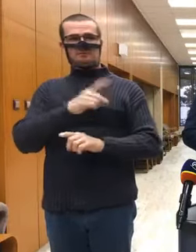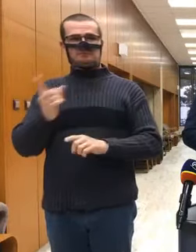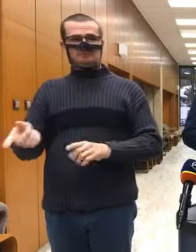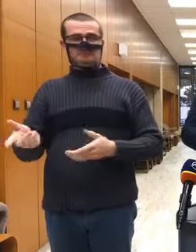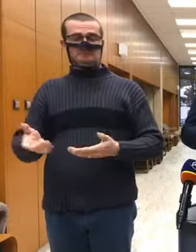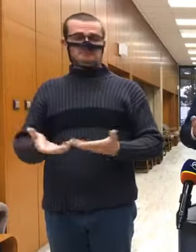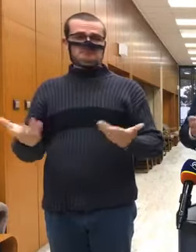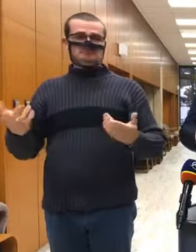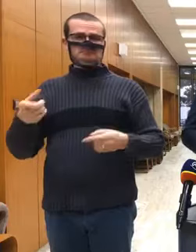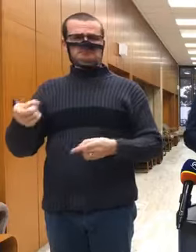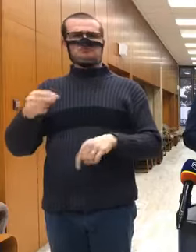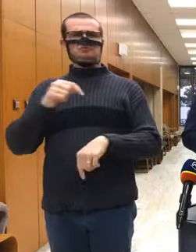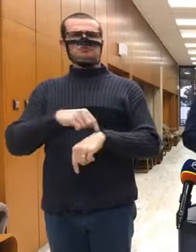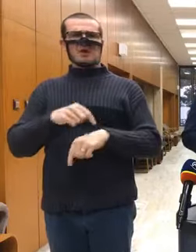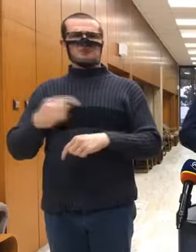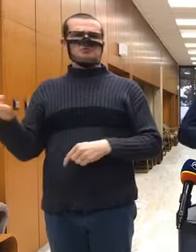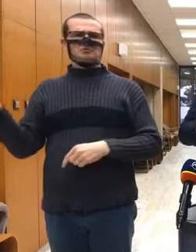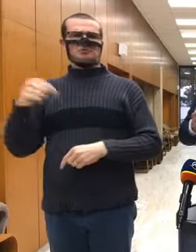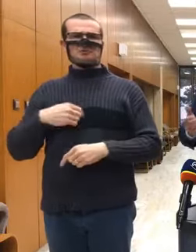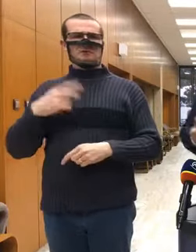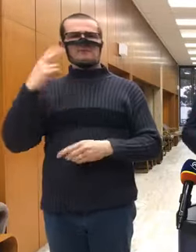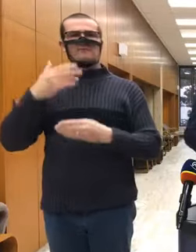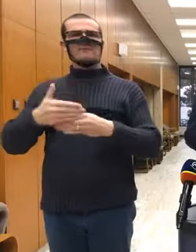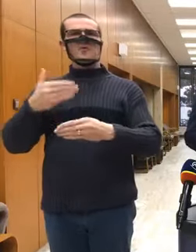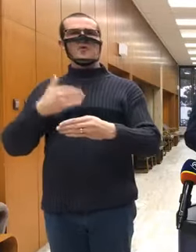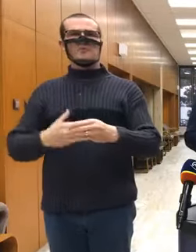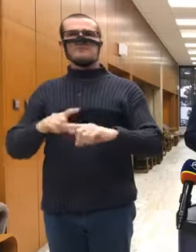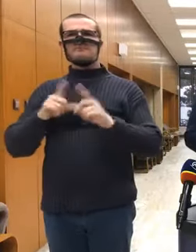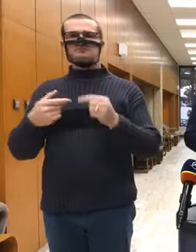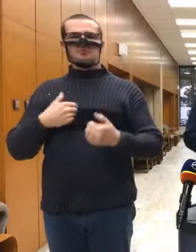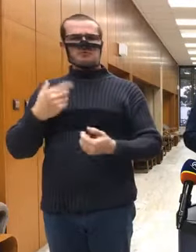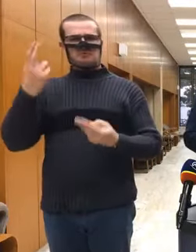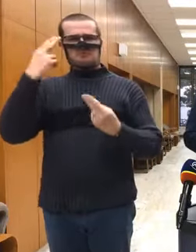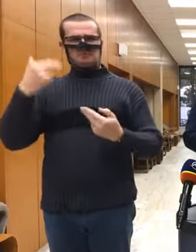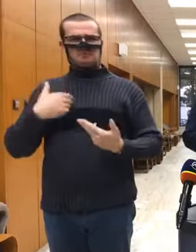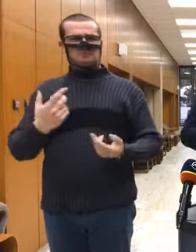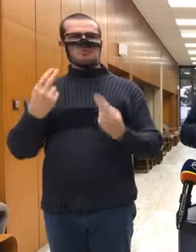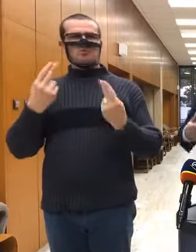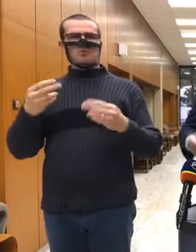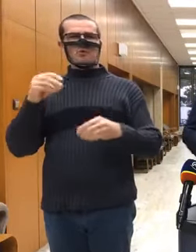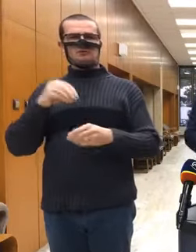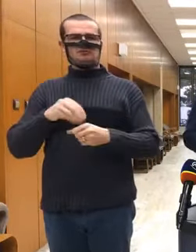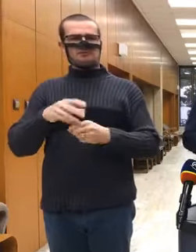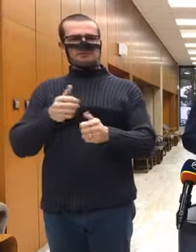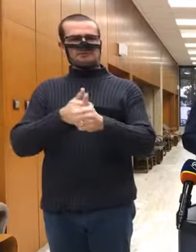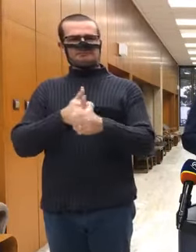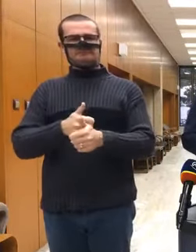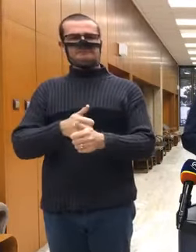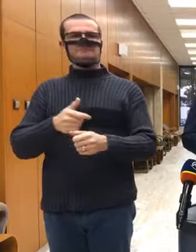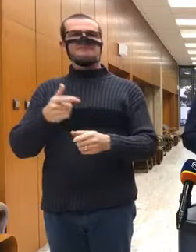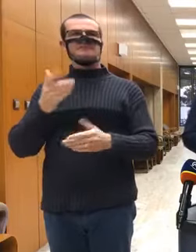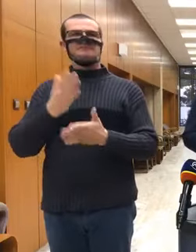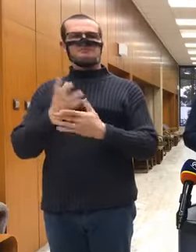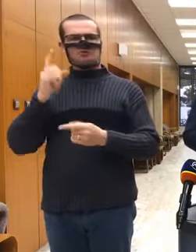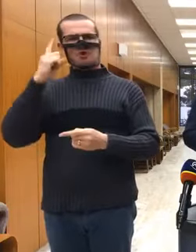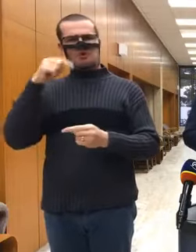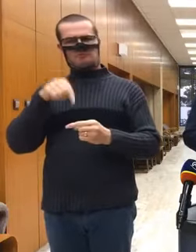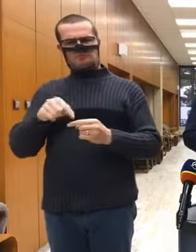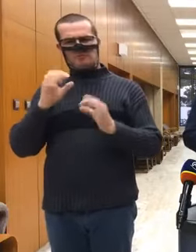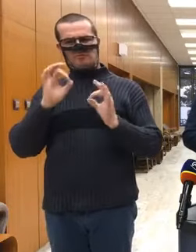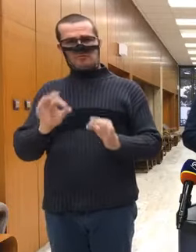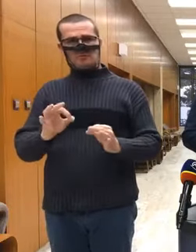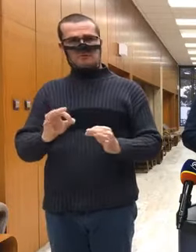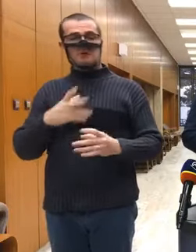No tak to čas prinesie, nemusím poznať vopred všetky moje kroky. Dôležité je sa teda len vždy nad nimi zamyslieť. Čo sa